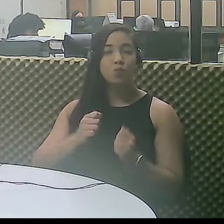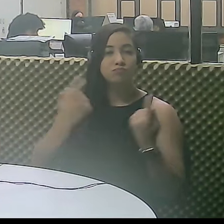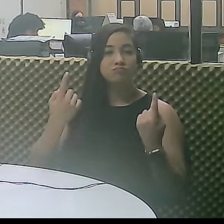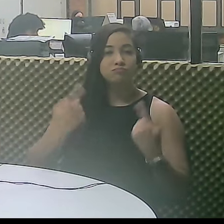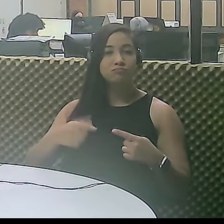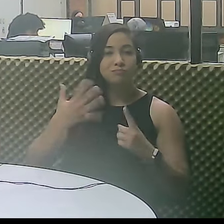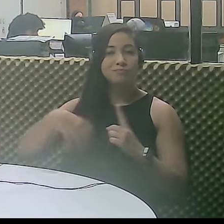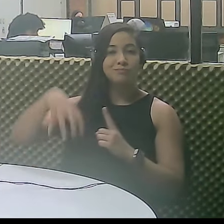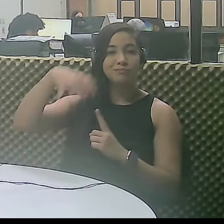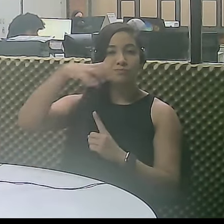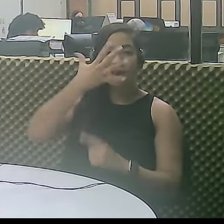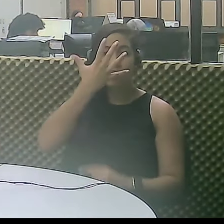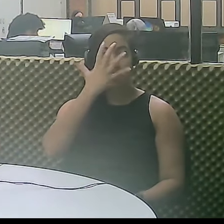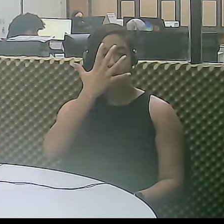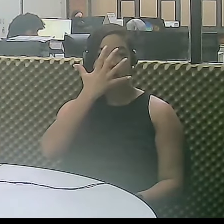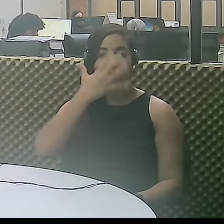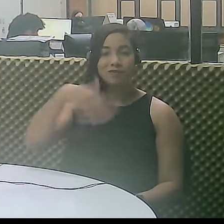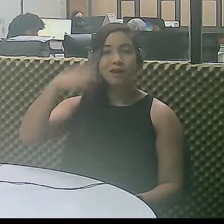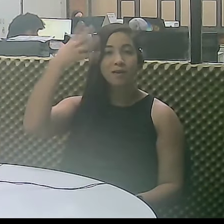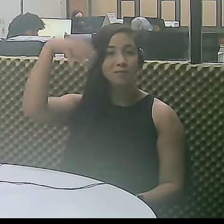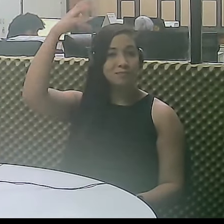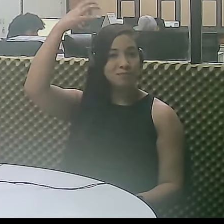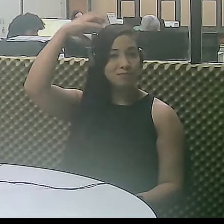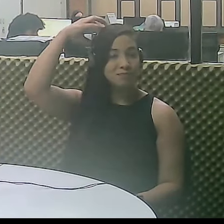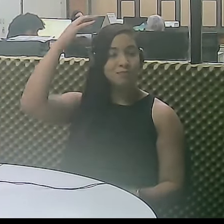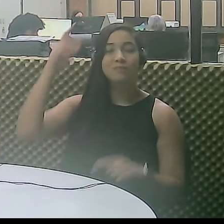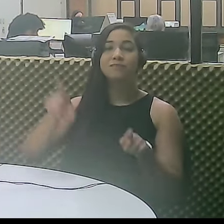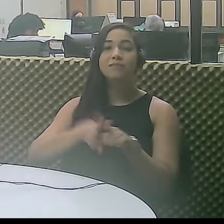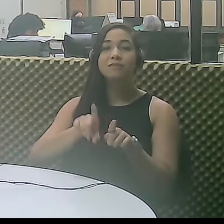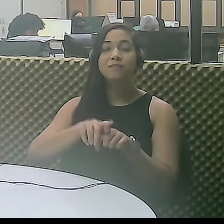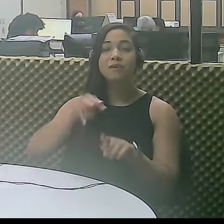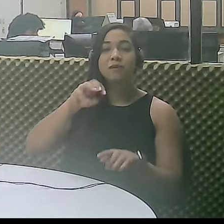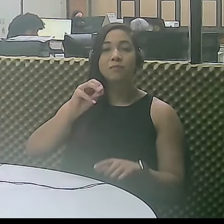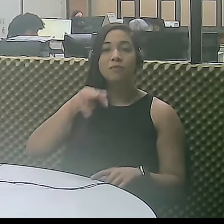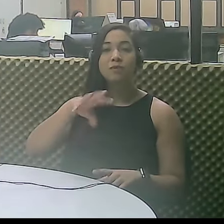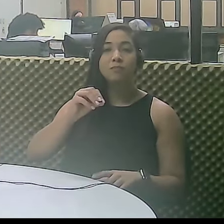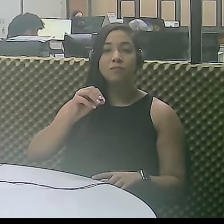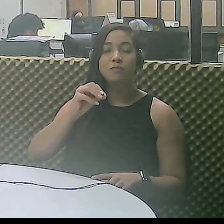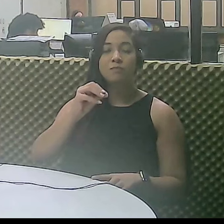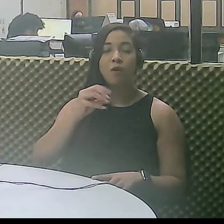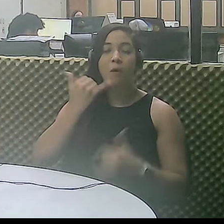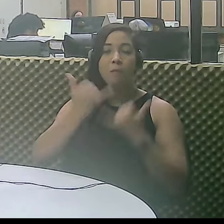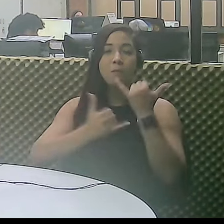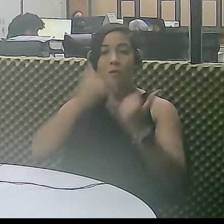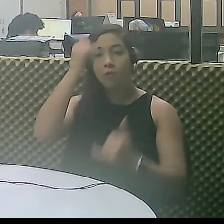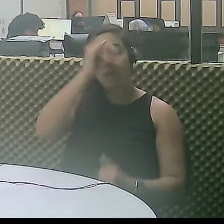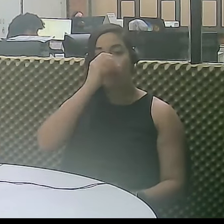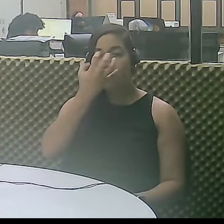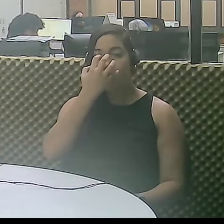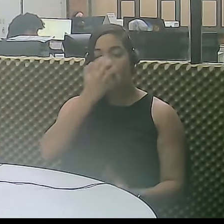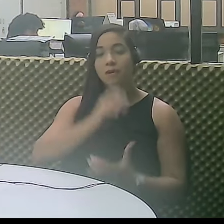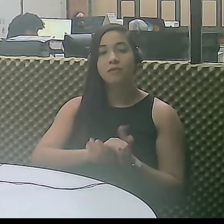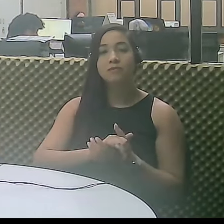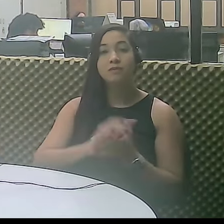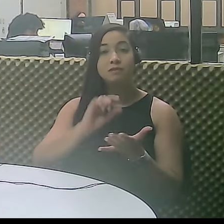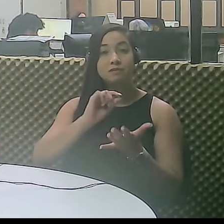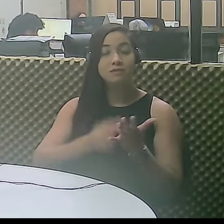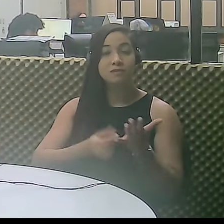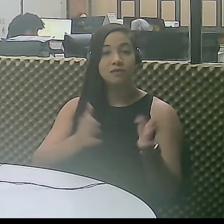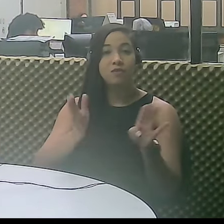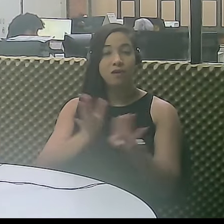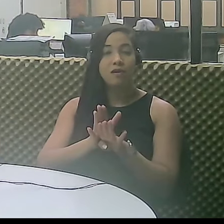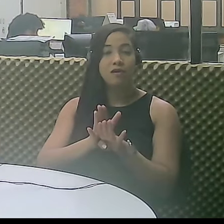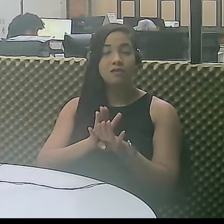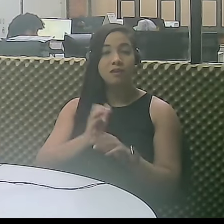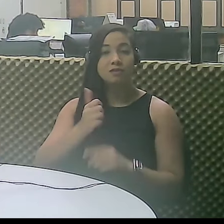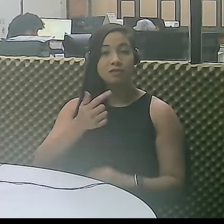títulos de Rainha do Carnaval, Princesa do Carnaval, Rei Momo e Bobo da Corte. As inscrições vão até às 5 da tarde do